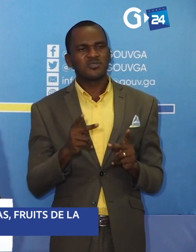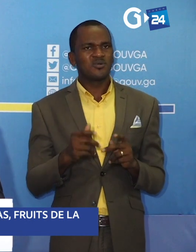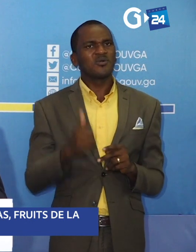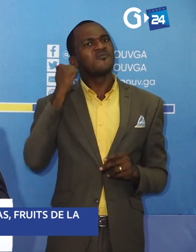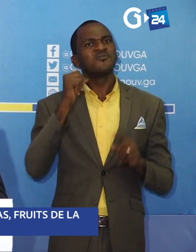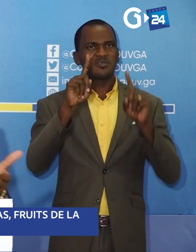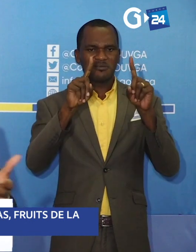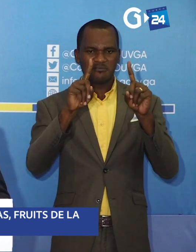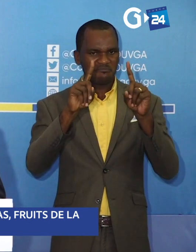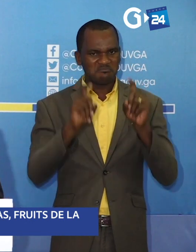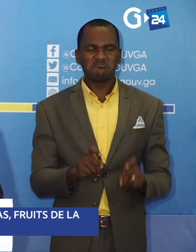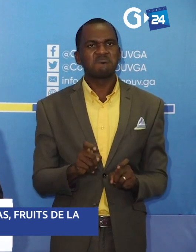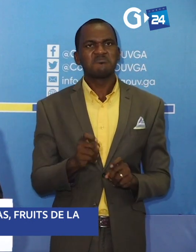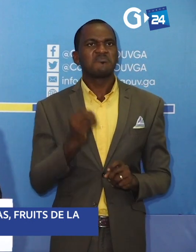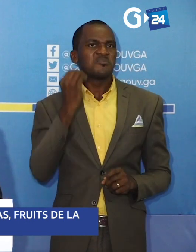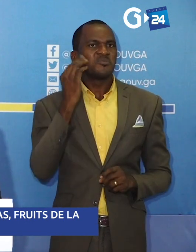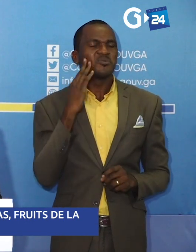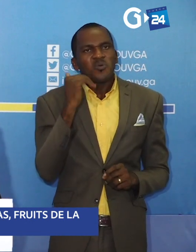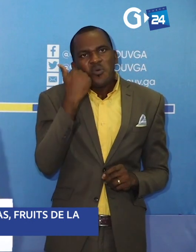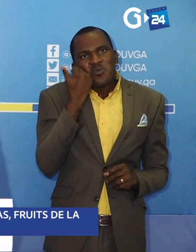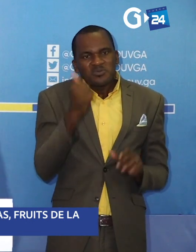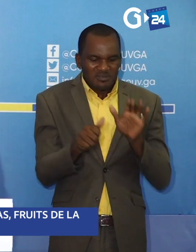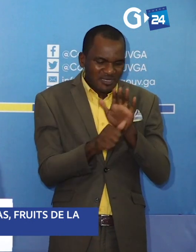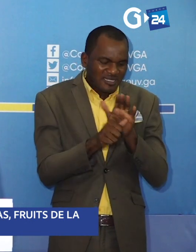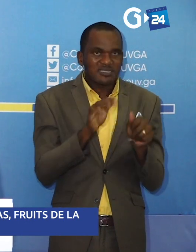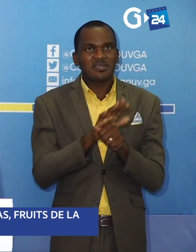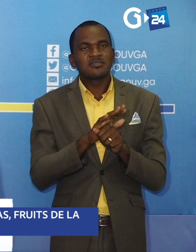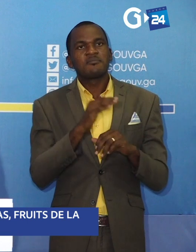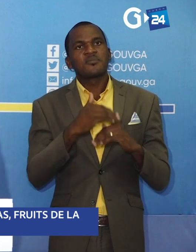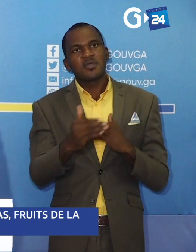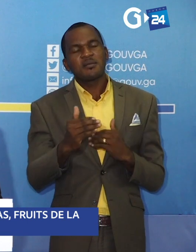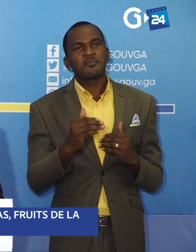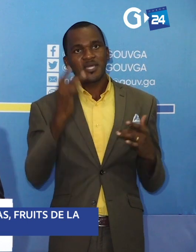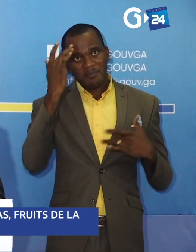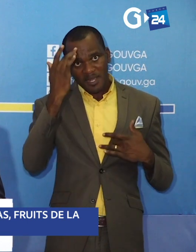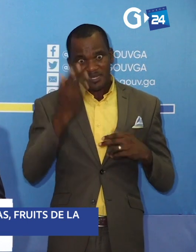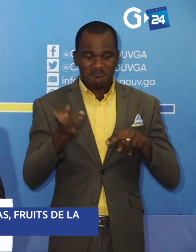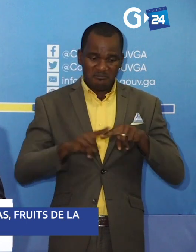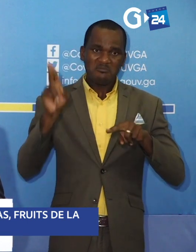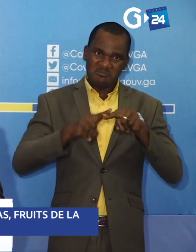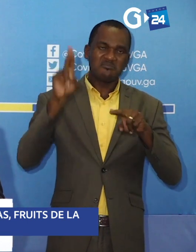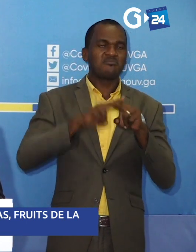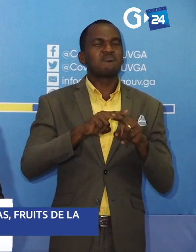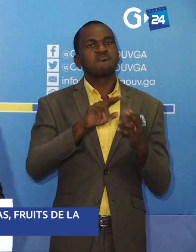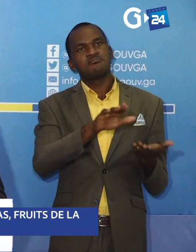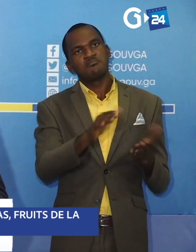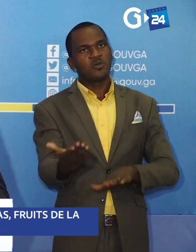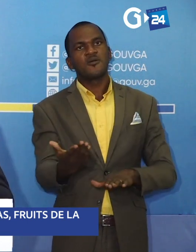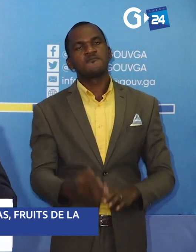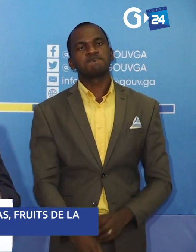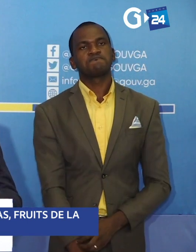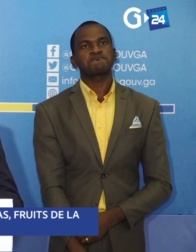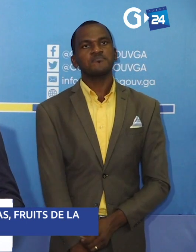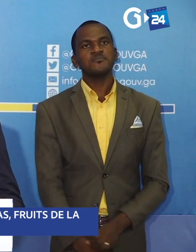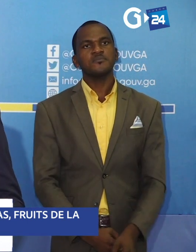l'origine de ce résultat. Aujourd'hui, on ne peut vouloir une solution miracle. Tout repose sur la responsabilité de